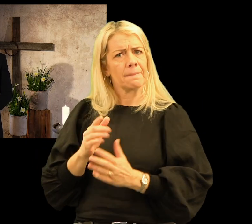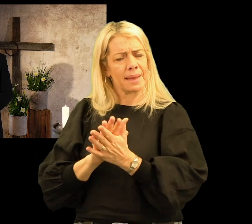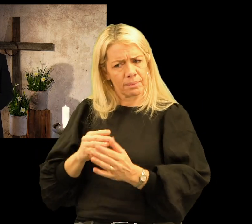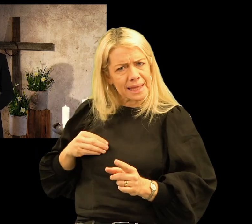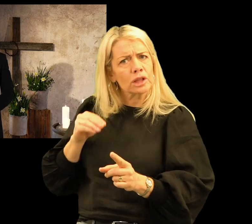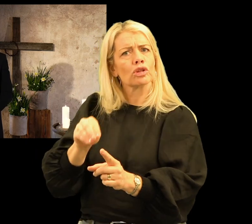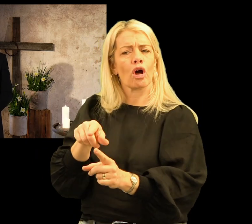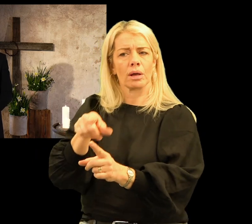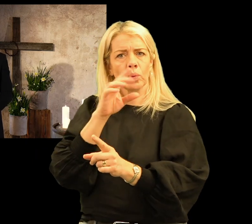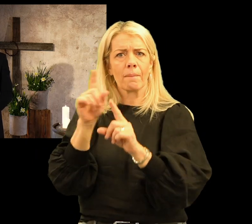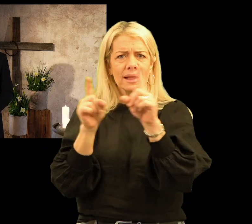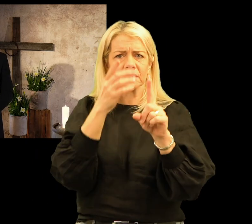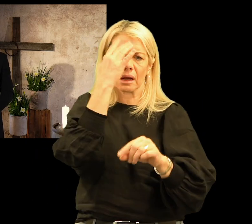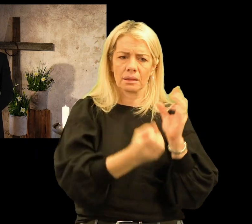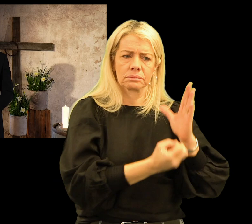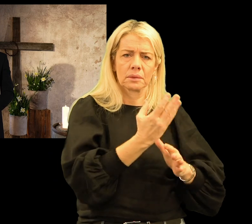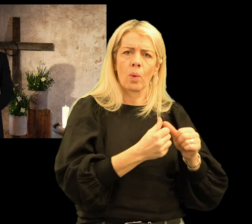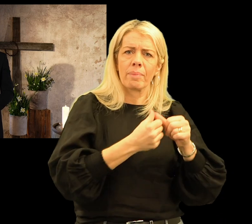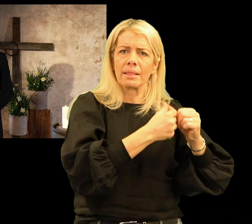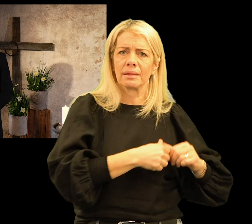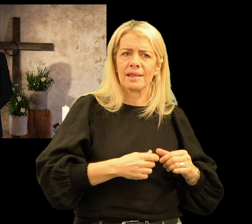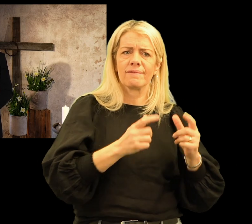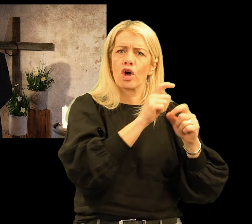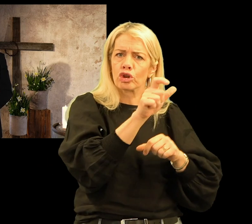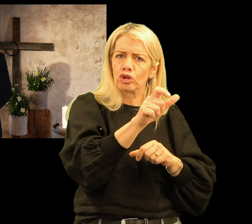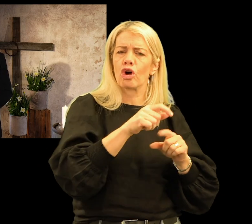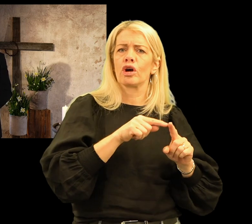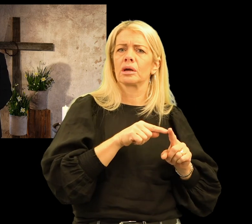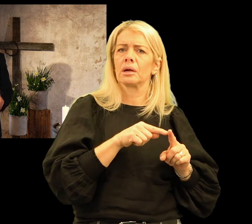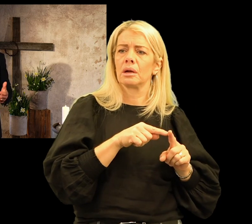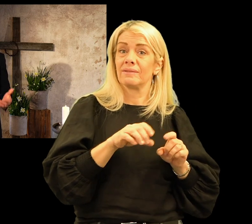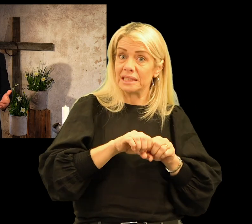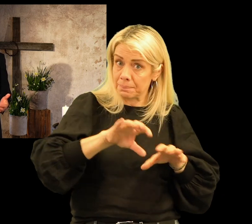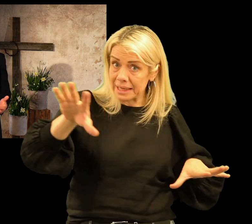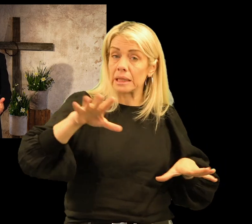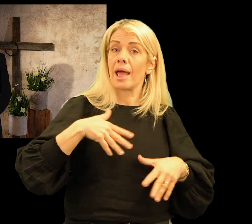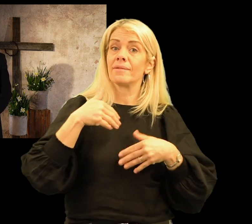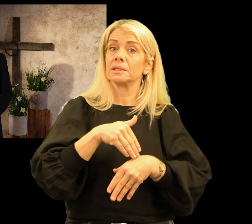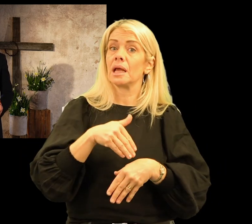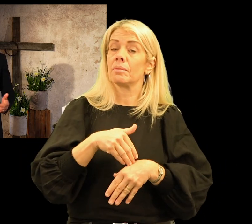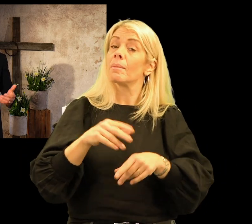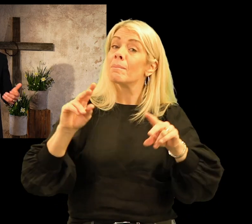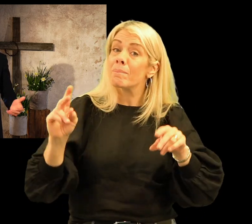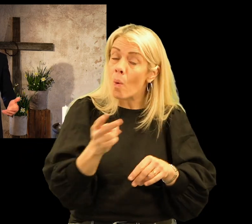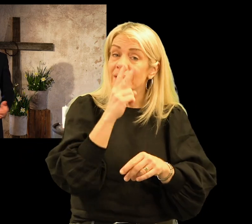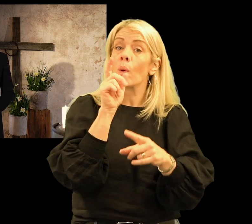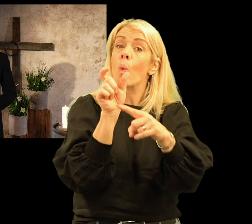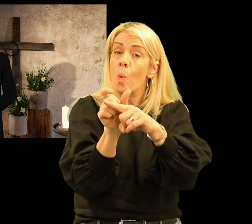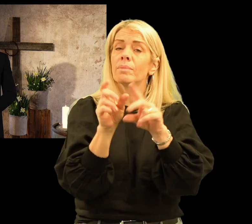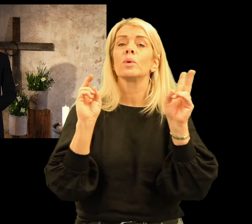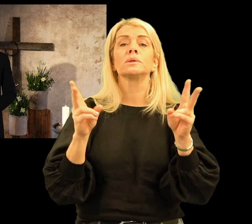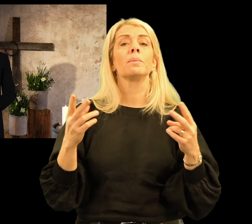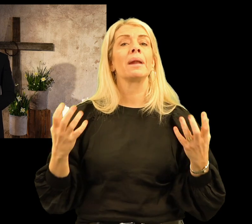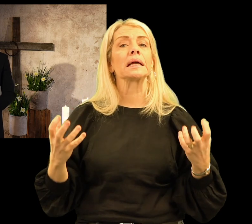starta kooperativ och företag. Vi är med om att sprida evangelium, både i ord